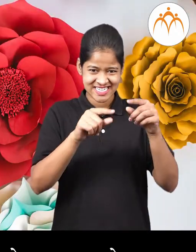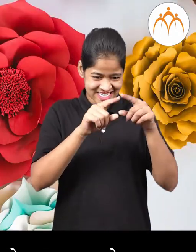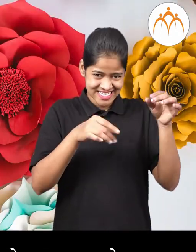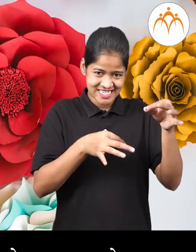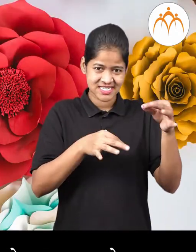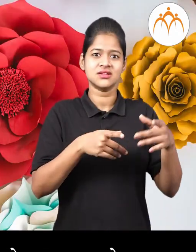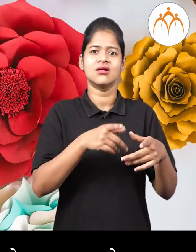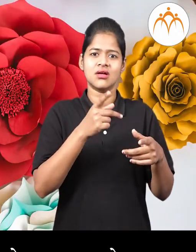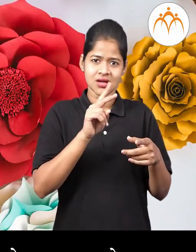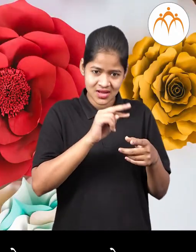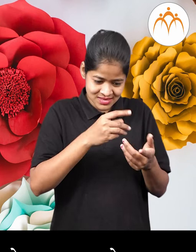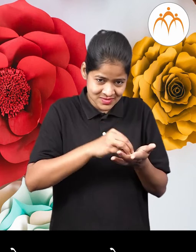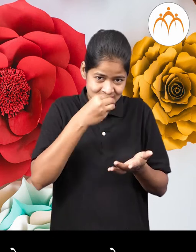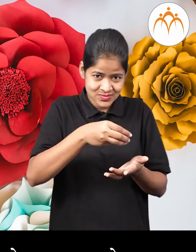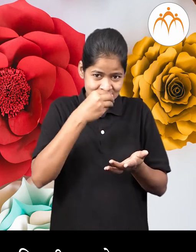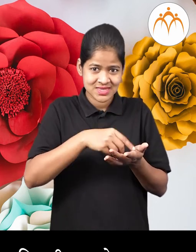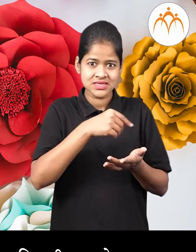થુલે તાયાર કરતાયતા